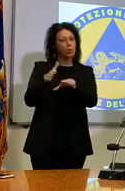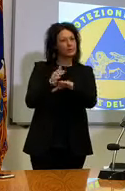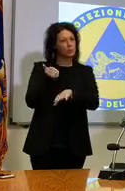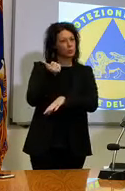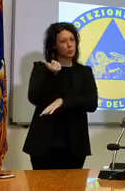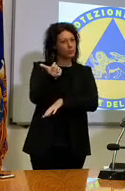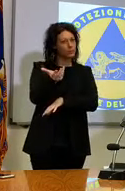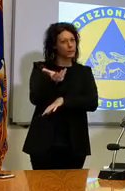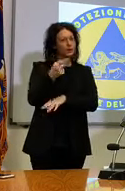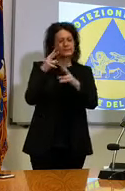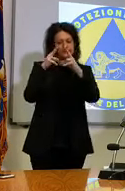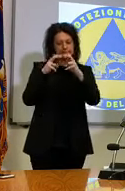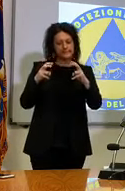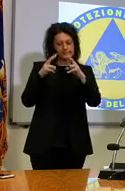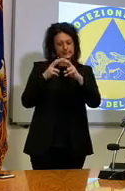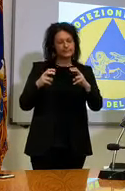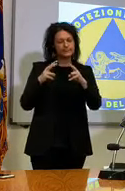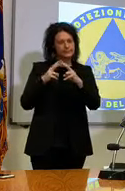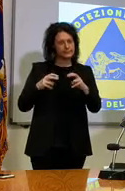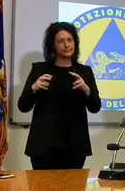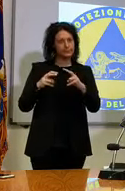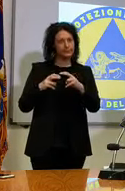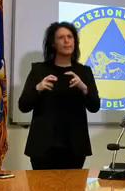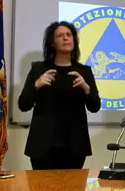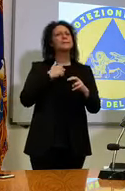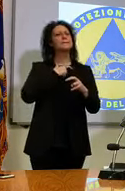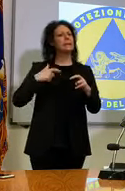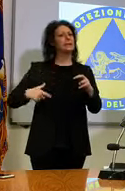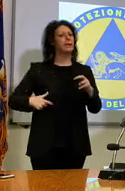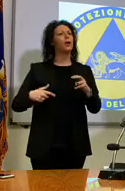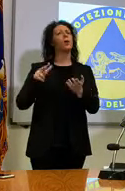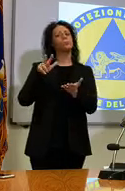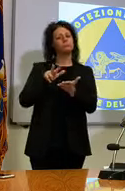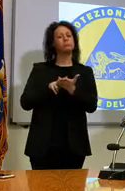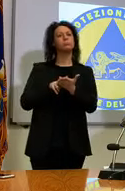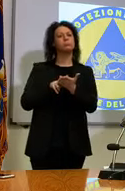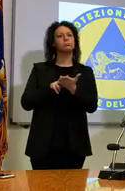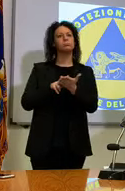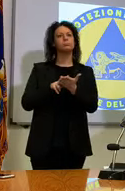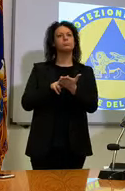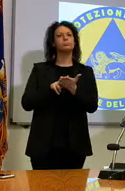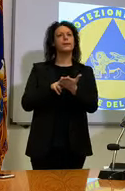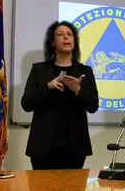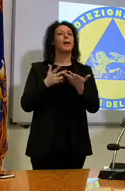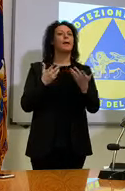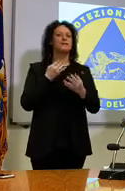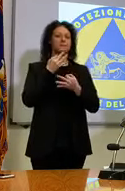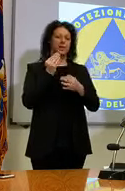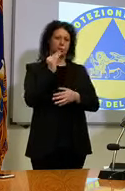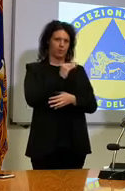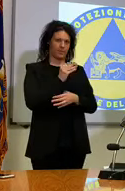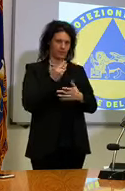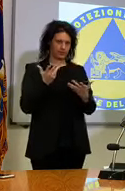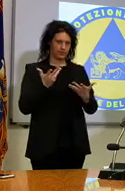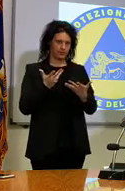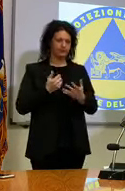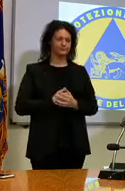plausibile dal sindaco di Bergamo Goli. Allora la domanda è, la domanda ha due aspetti. Uno,